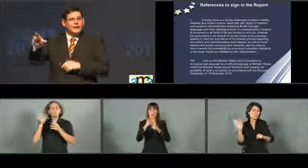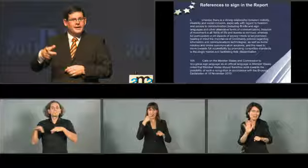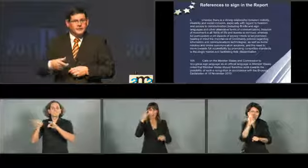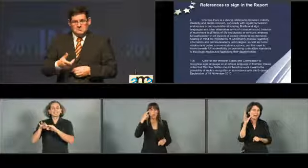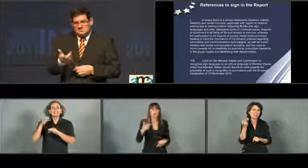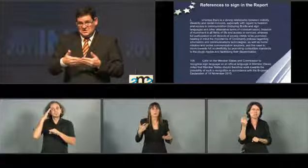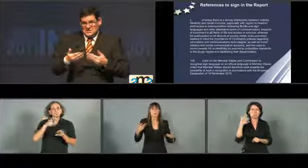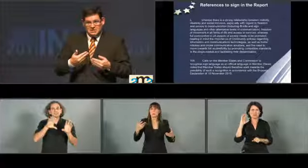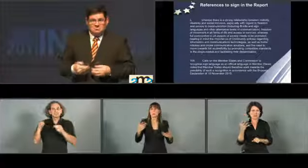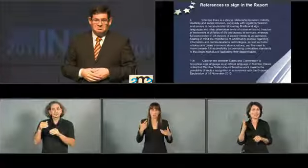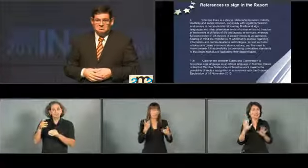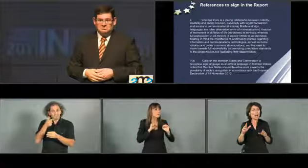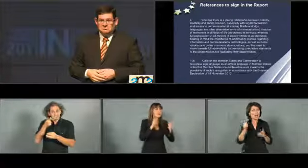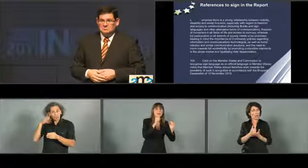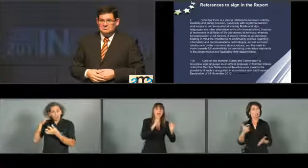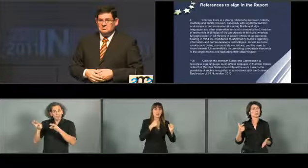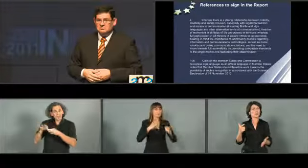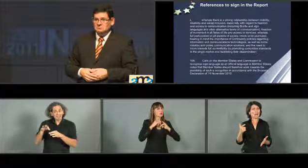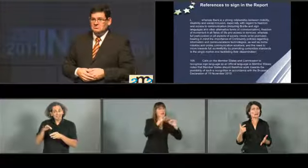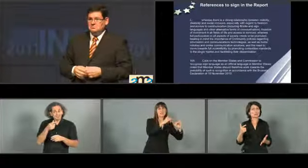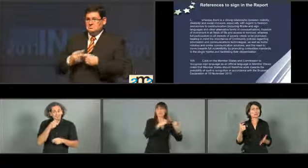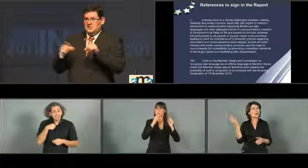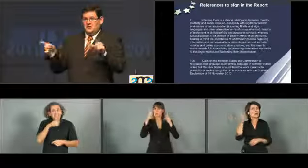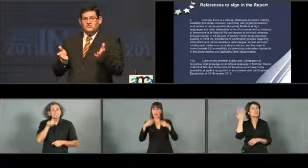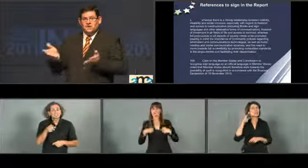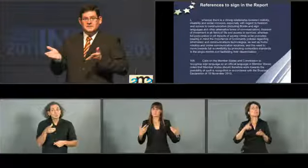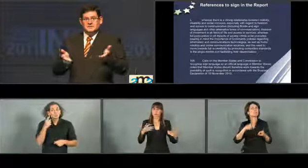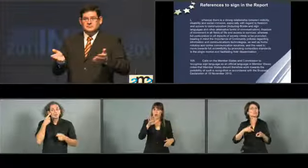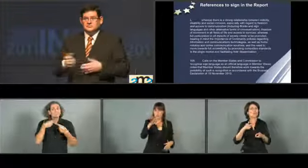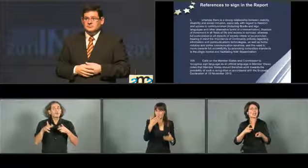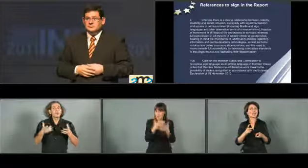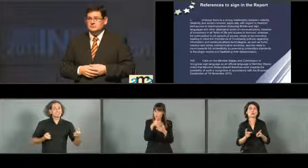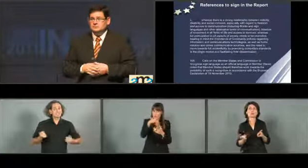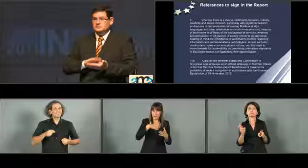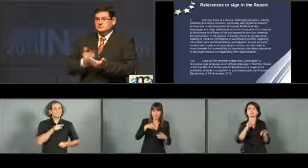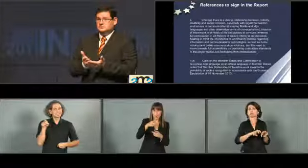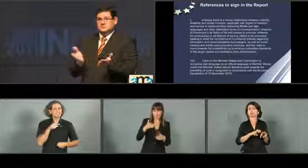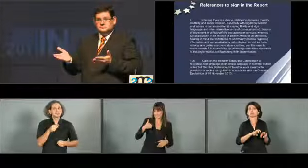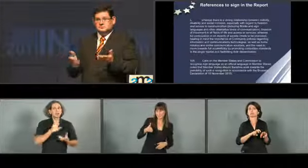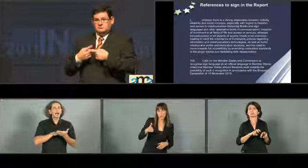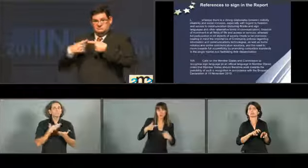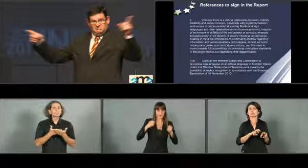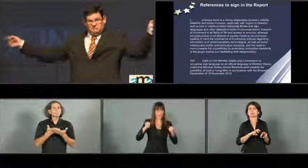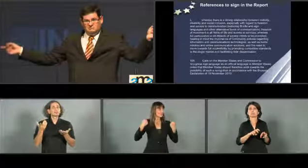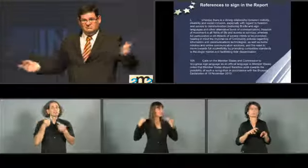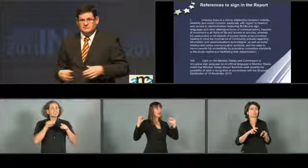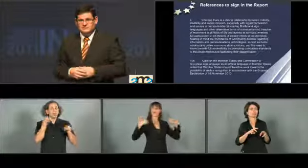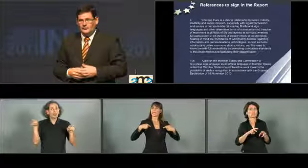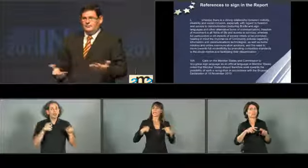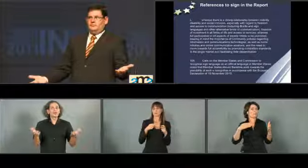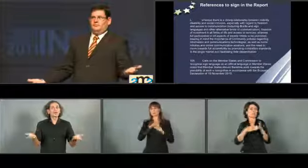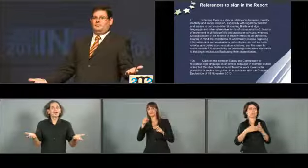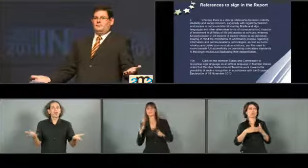toute mobilité, pleine et entière. Dans certains pays, ce n'est pas si aisé. Les services ne sont